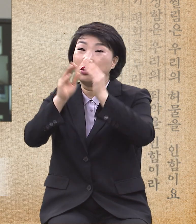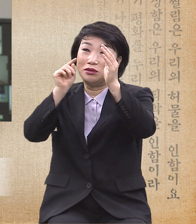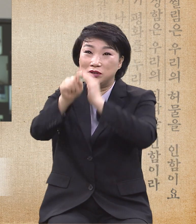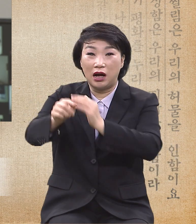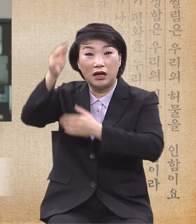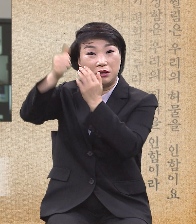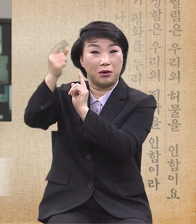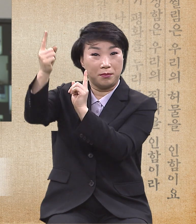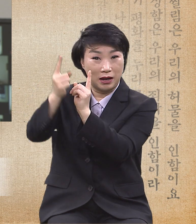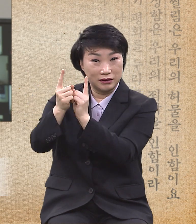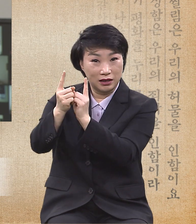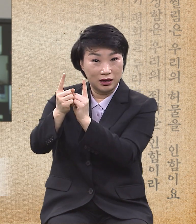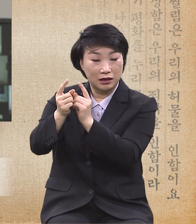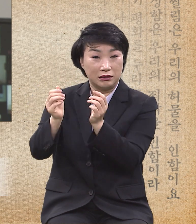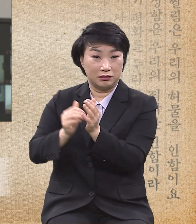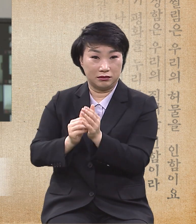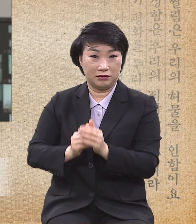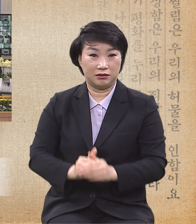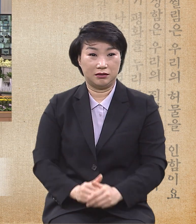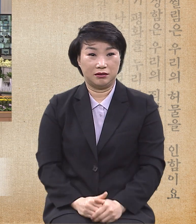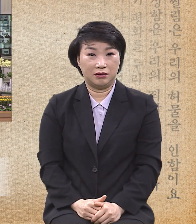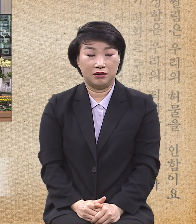뵙지 않습니까?